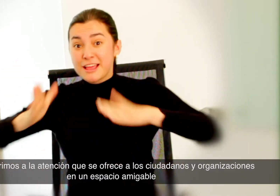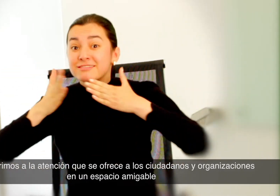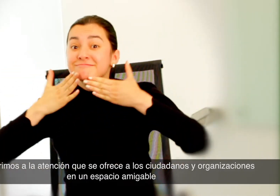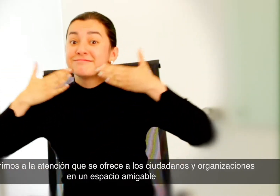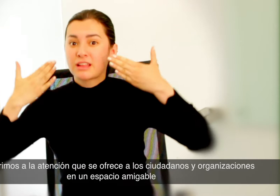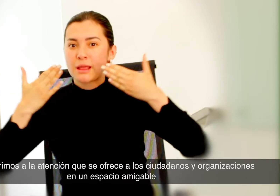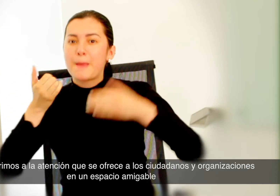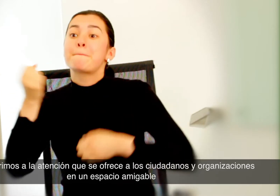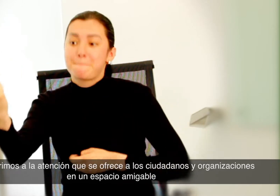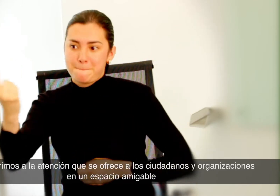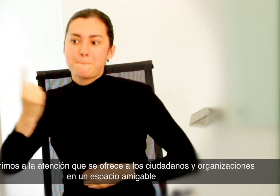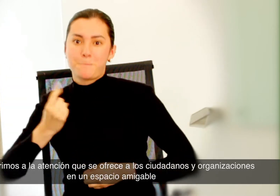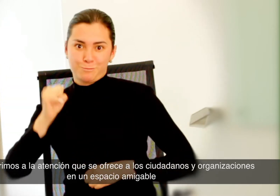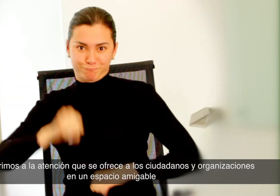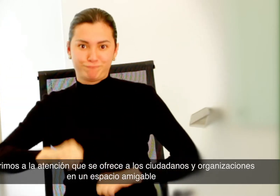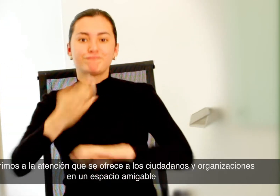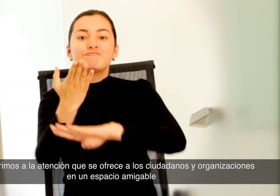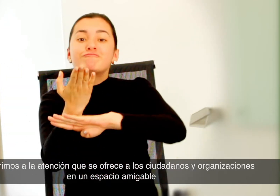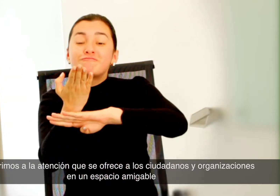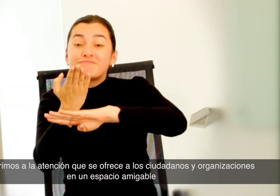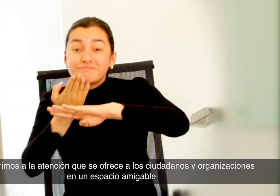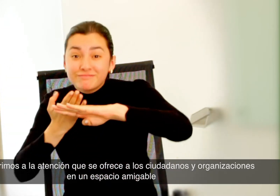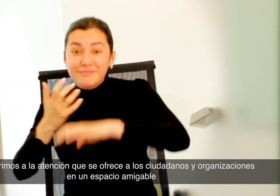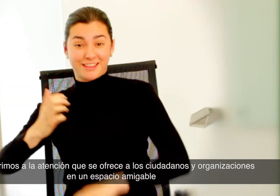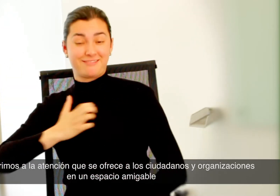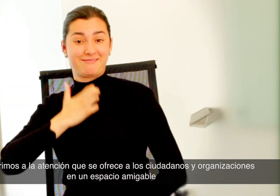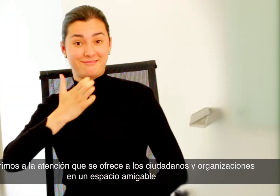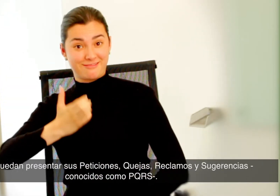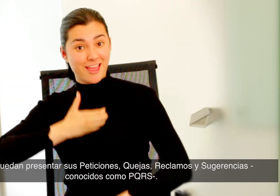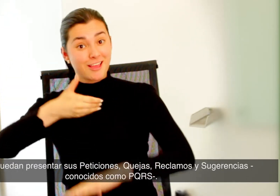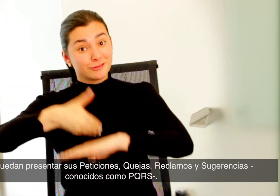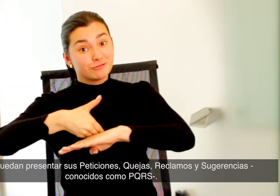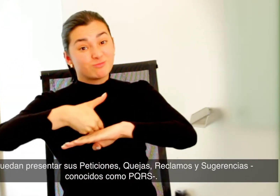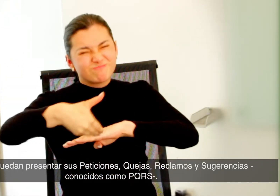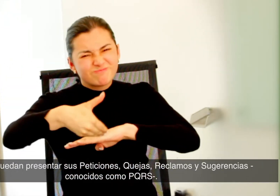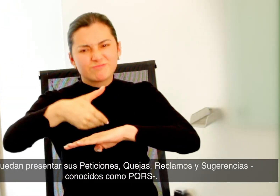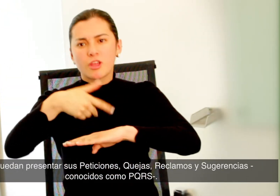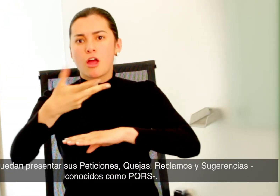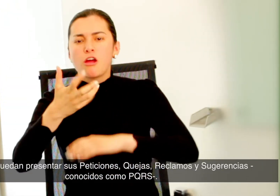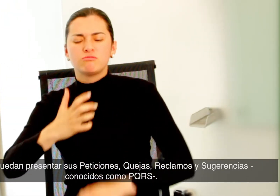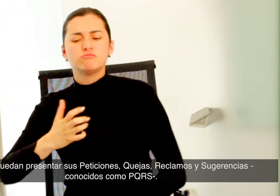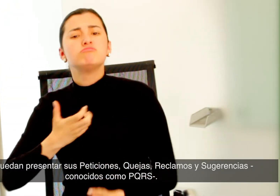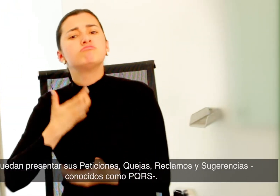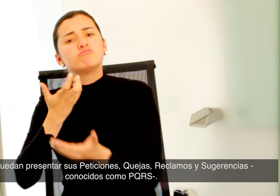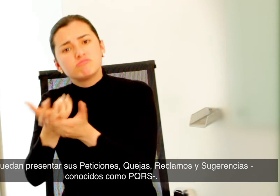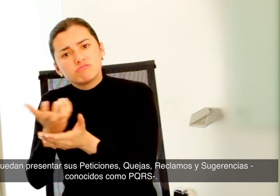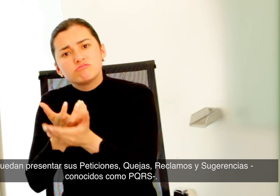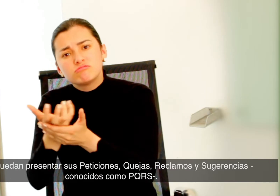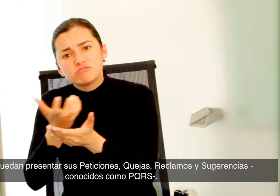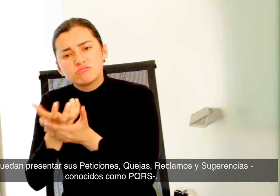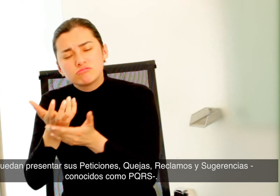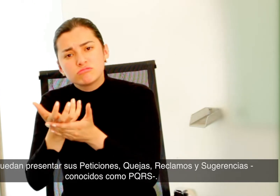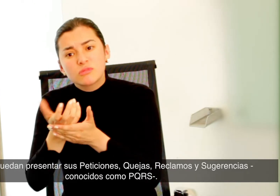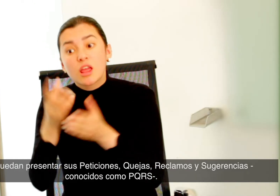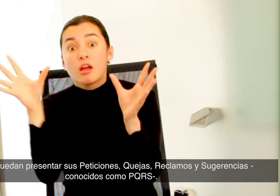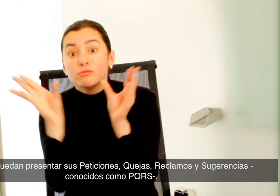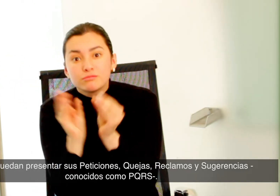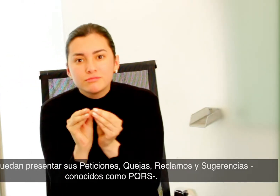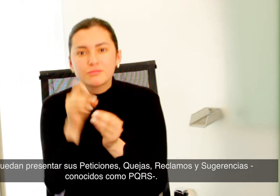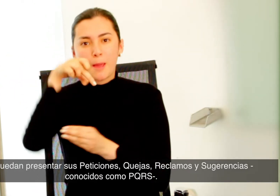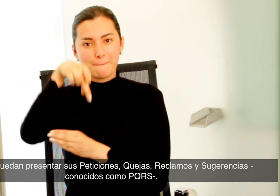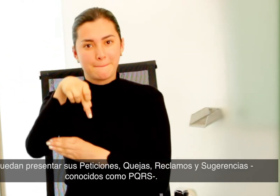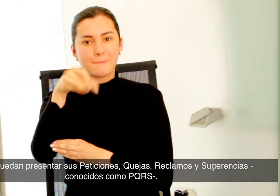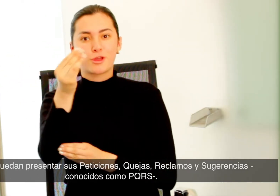ofrece a los ciudadanos y organizaciones en un espacio amigable donde puedan presentar sus peticiones, quejas, reclamos y